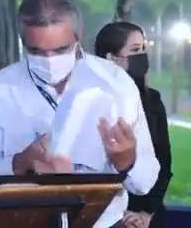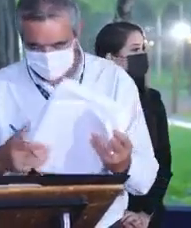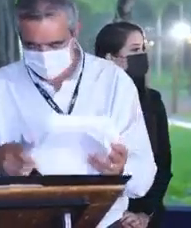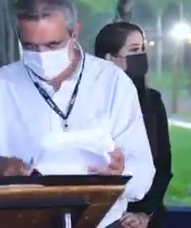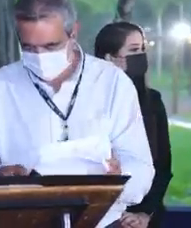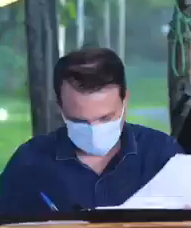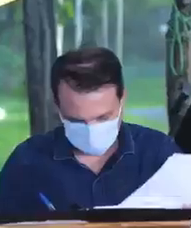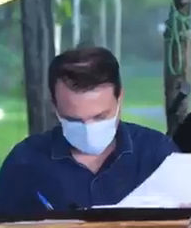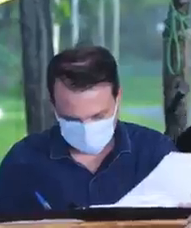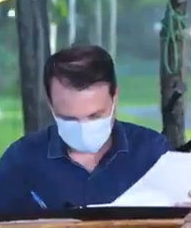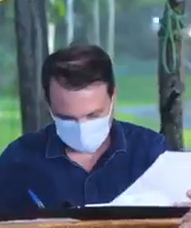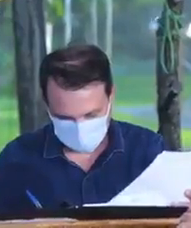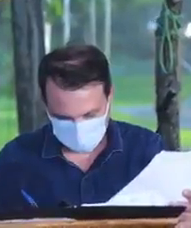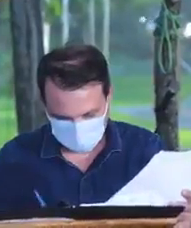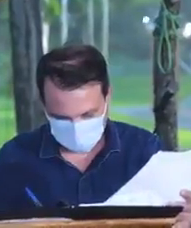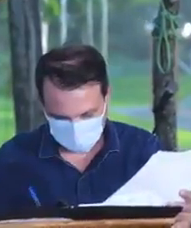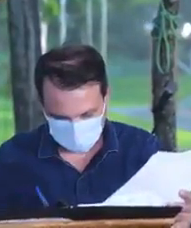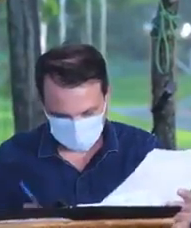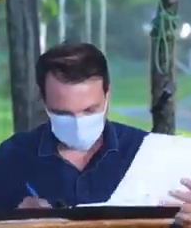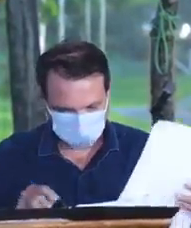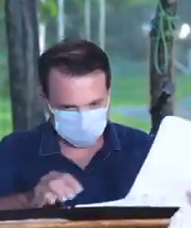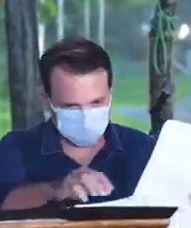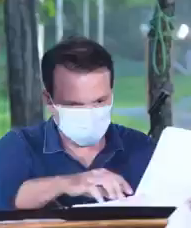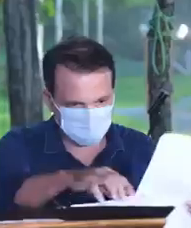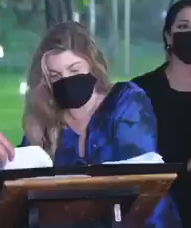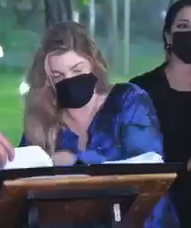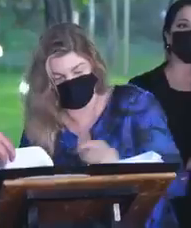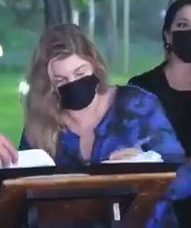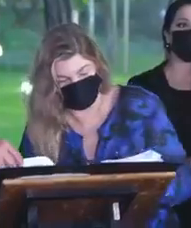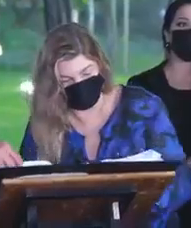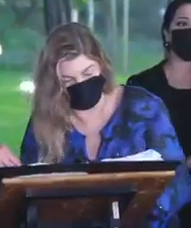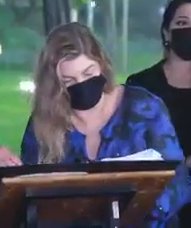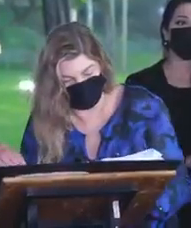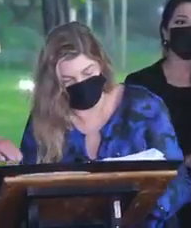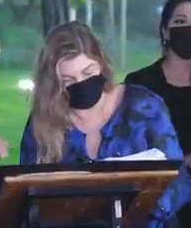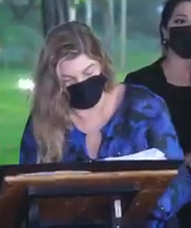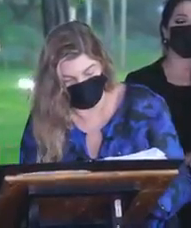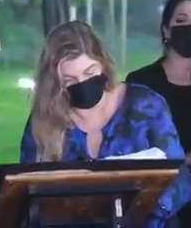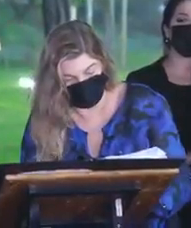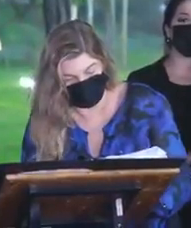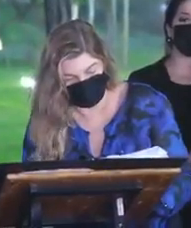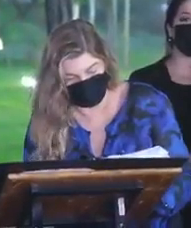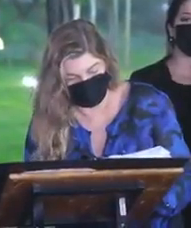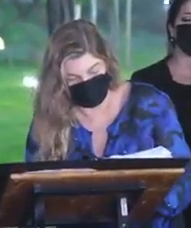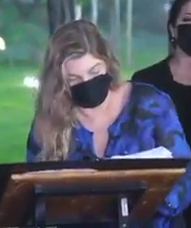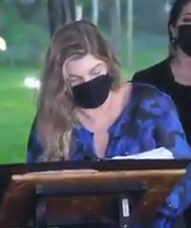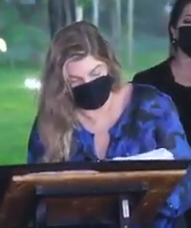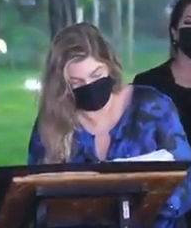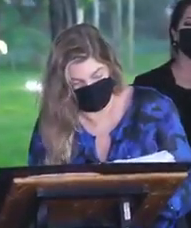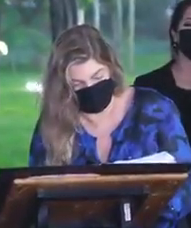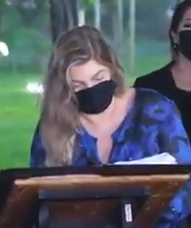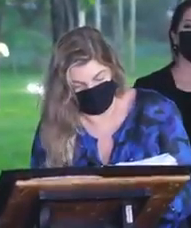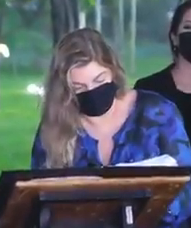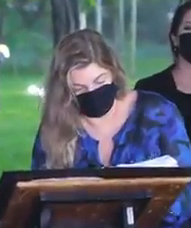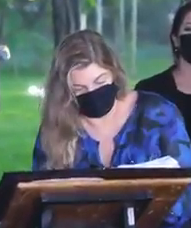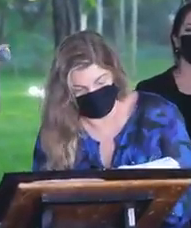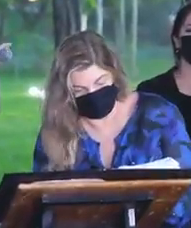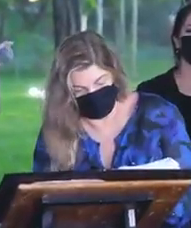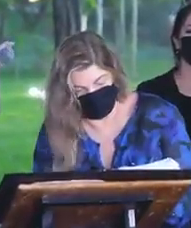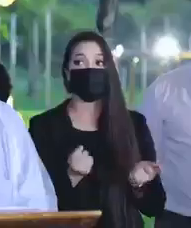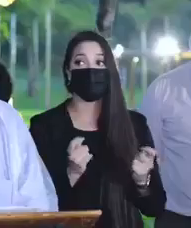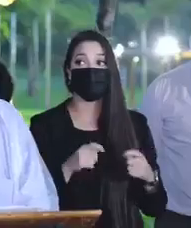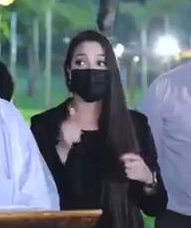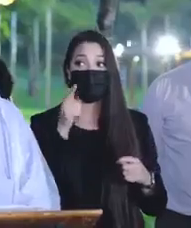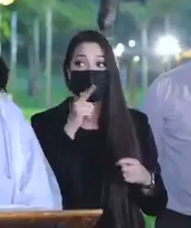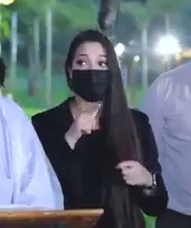primeira reformulação da estação de tratamento de esgoto da nossa cidade, na nossa ET. Agora, com esta